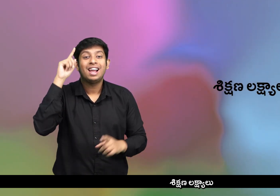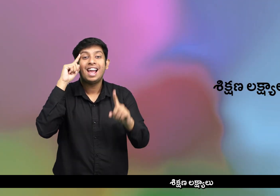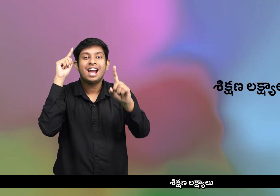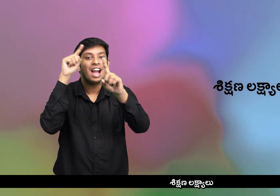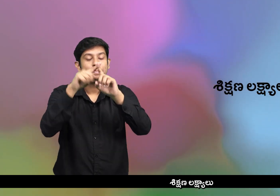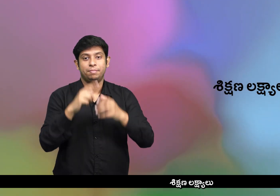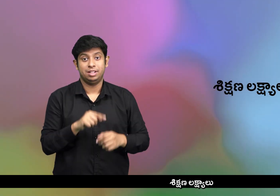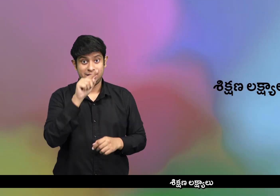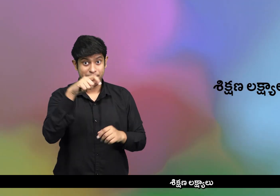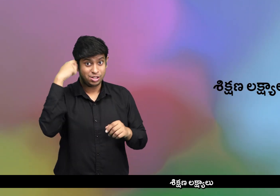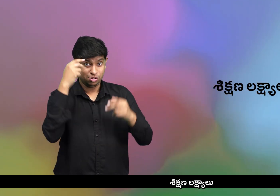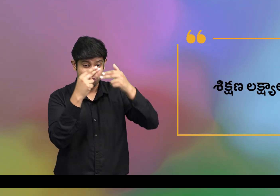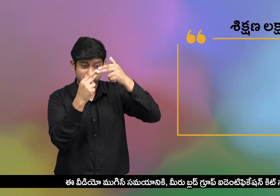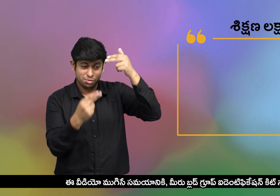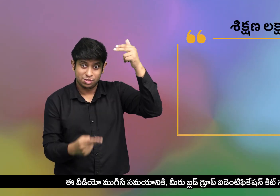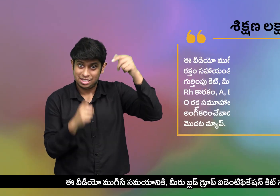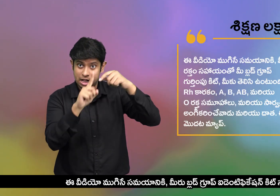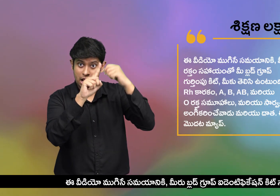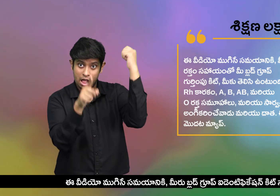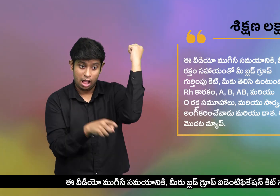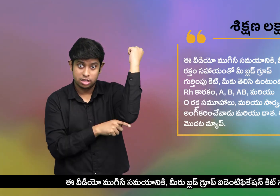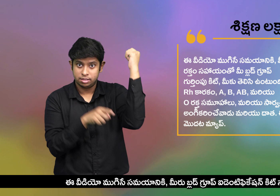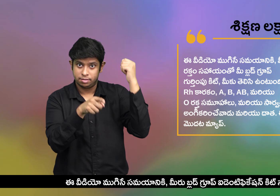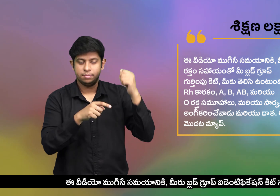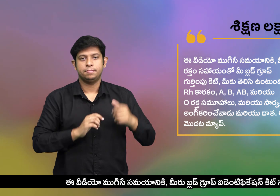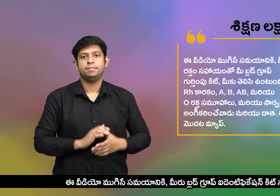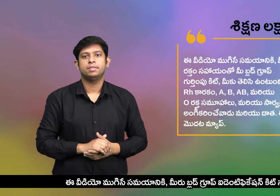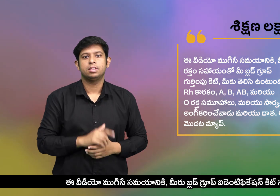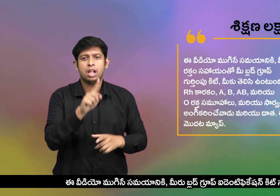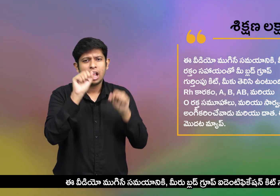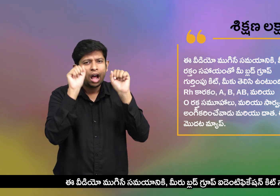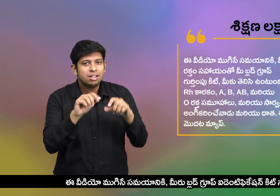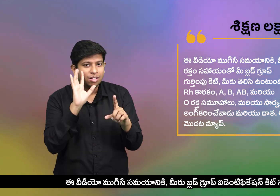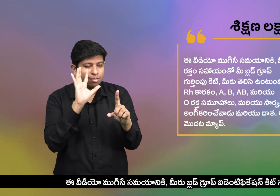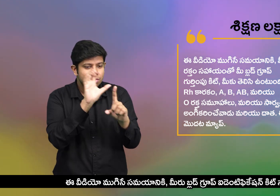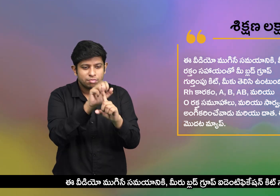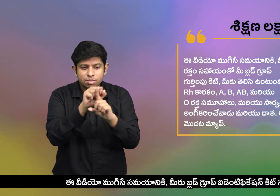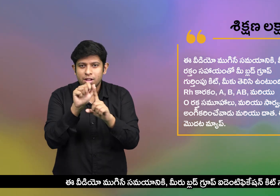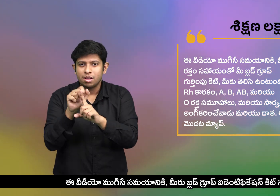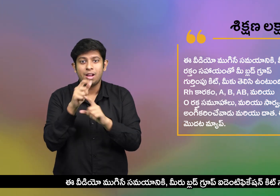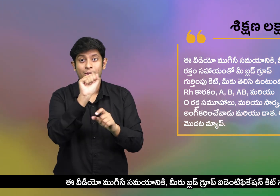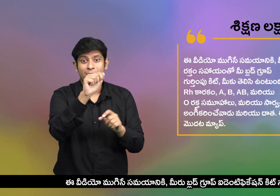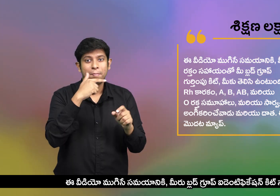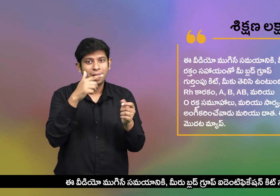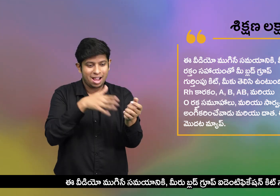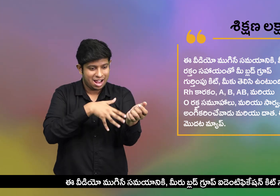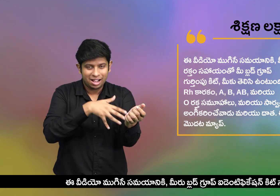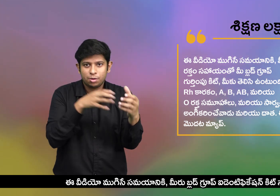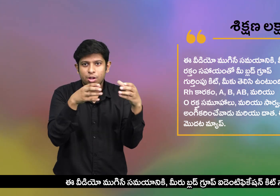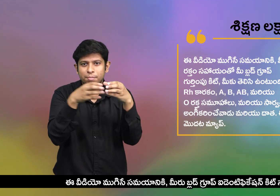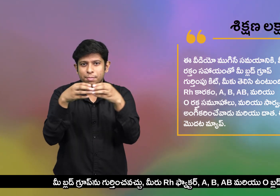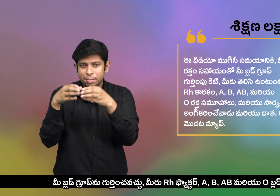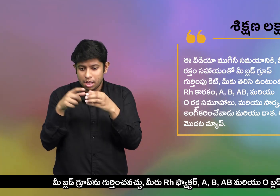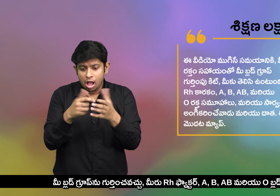శిక్షణా లక్ష్యాలు. ఈ వీడియో ముగిసే సమయానికి మీరు బ్లడ్ గ్రూప్ ఐడెంటిఫికేషన్ కిట్